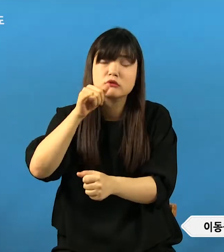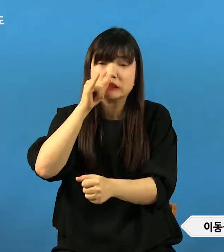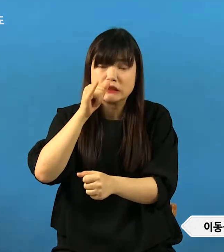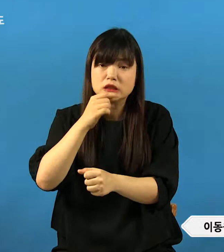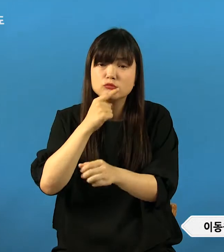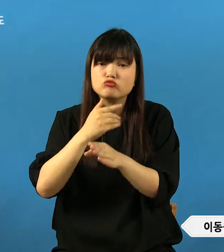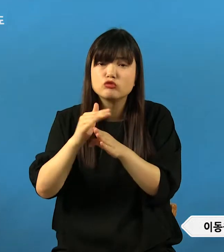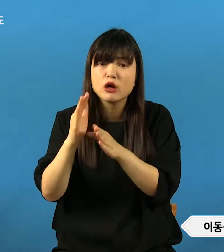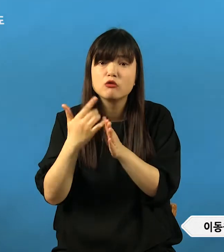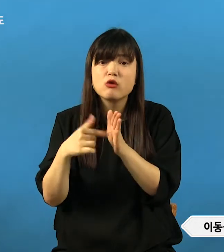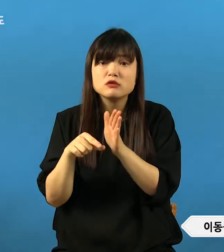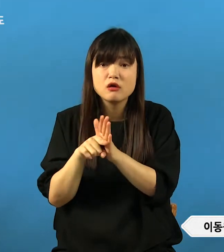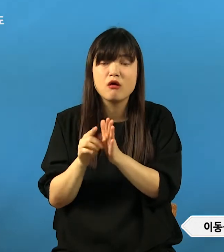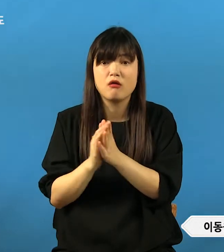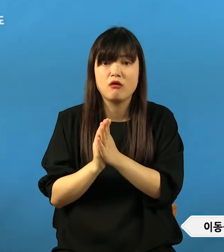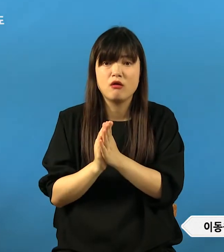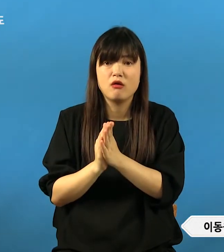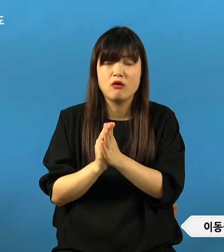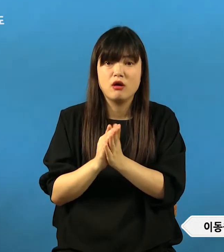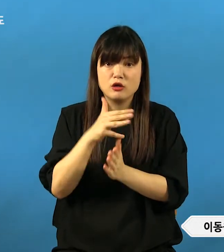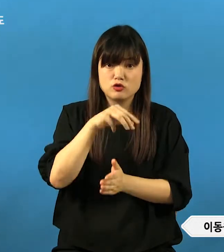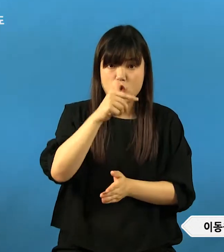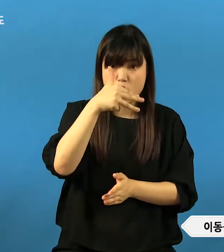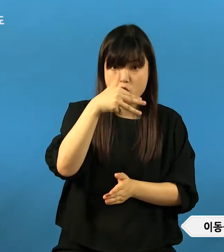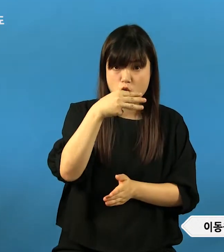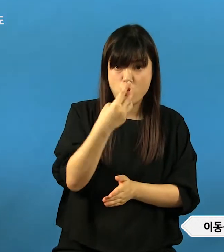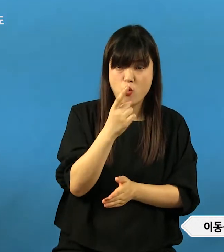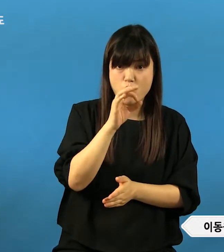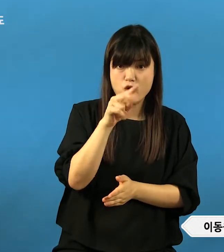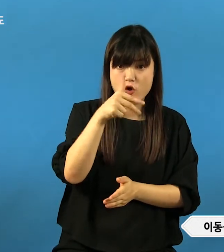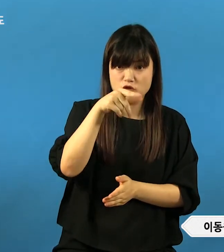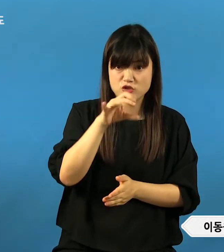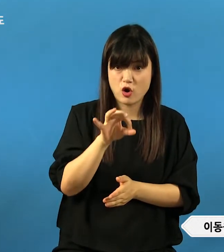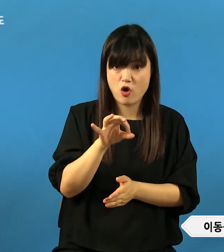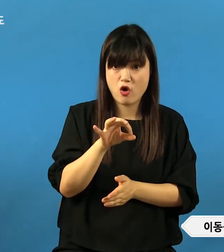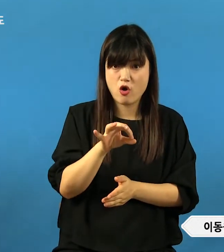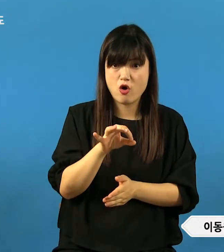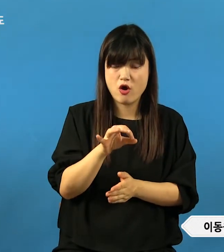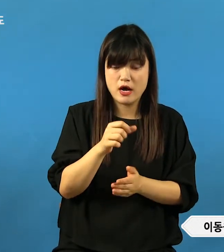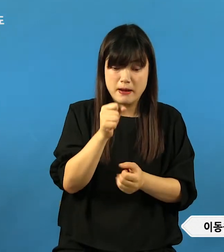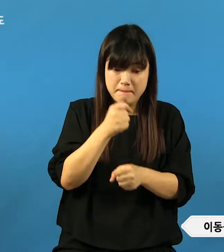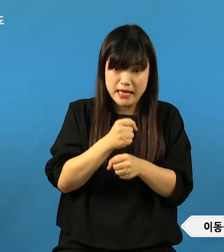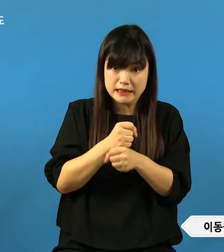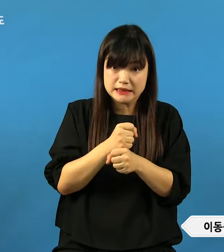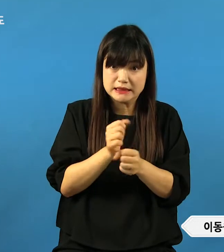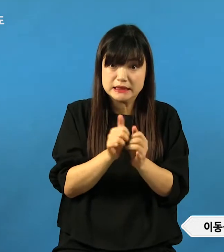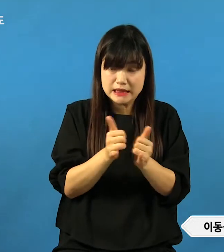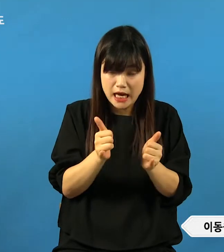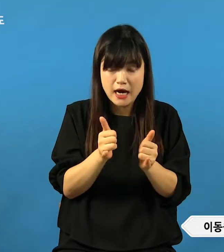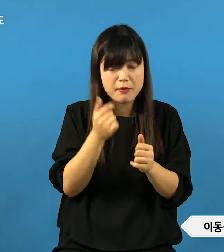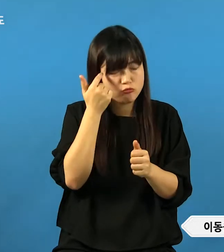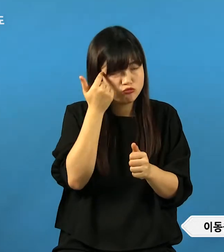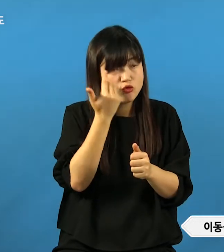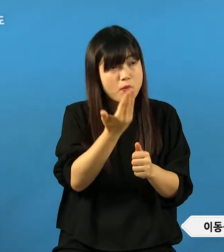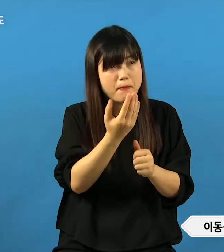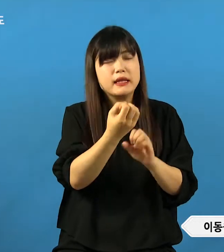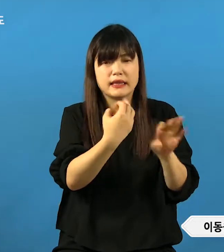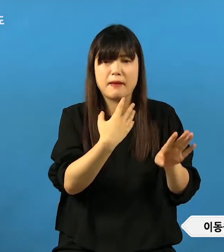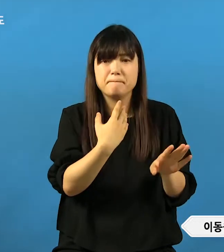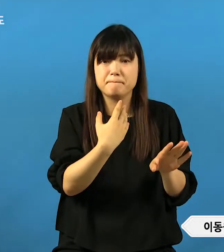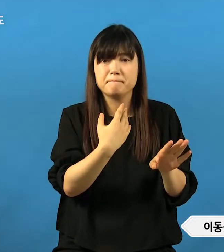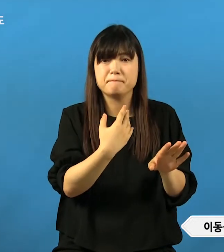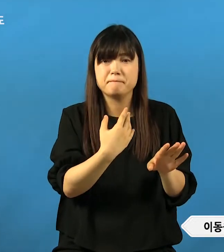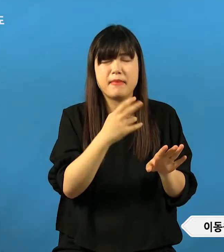때문일까요? 우리가 만약 그 이유를 철로역정의 저자인 존 버년에게 묻는다면 존 버년은 틀림없이